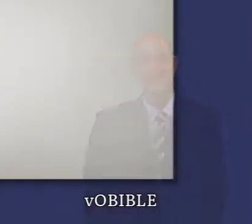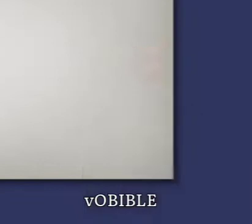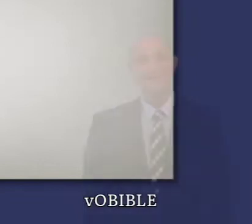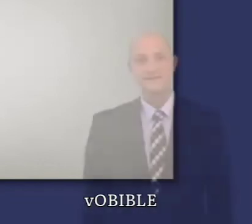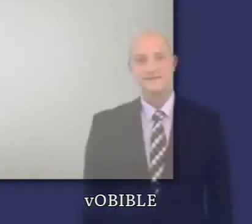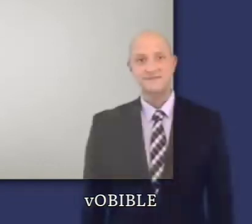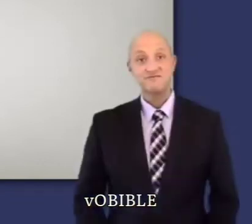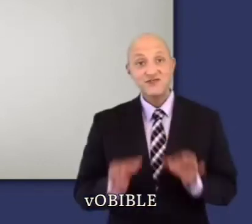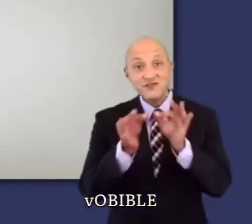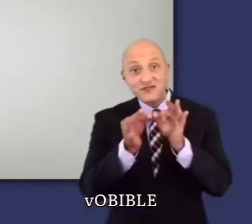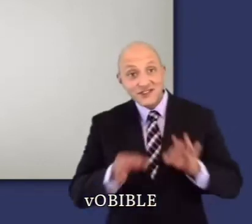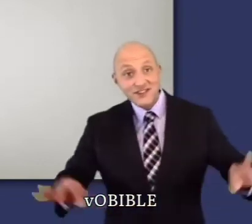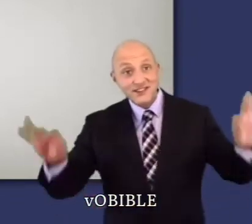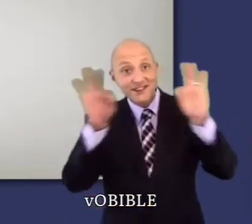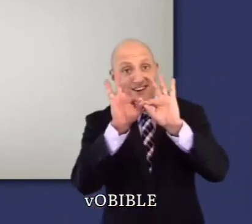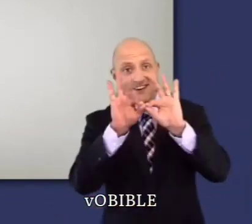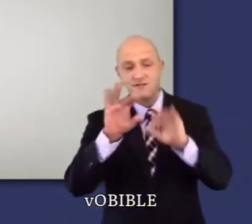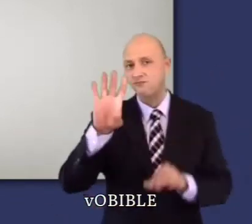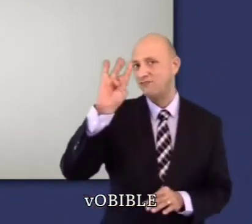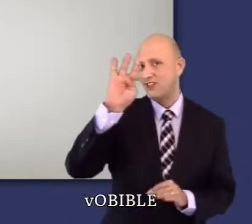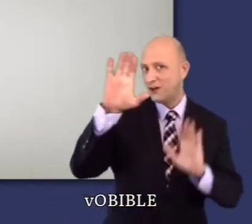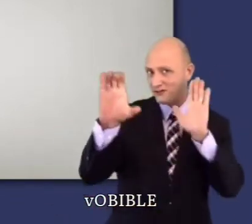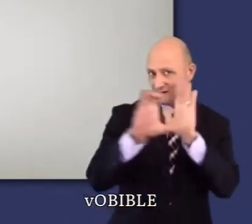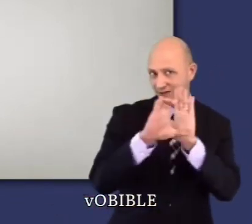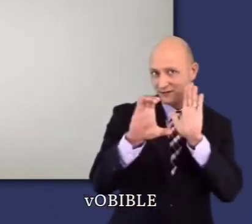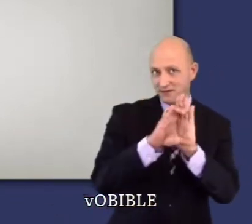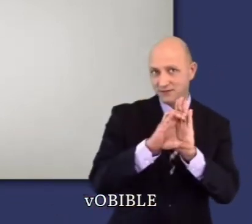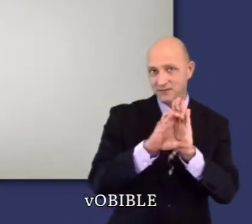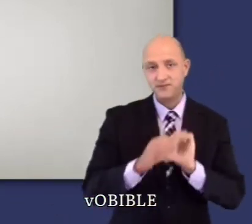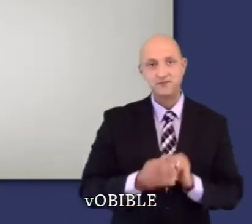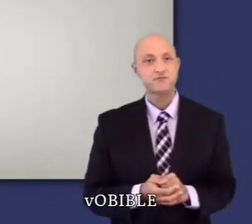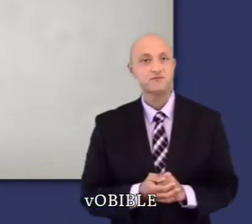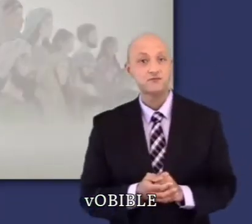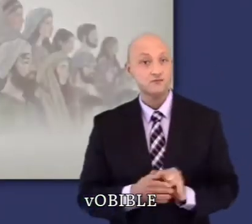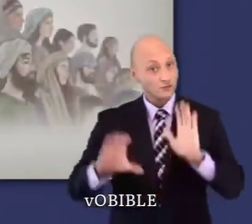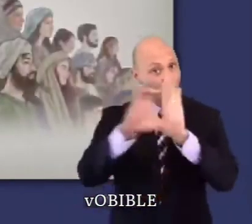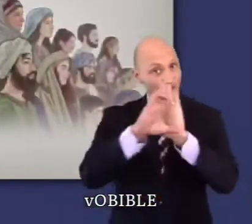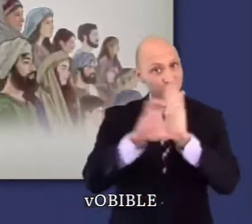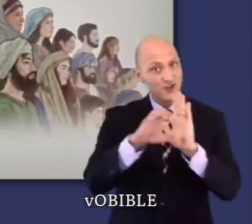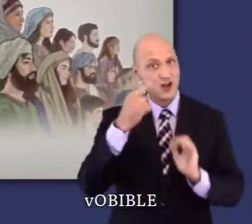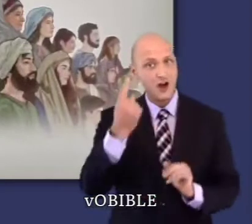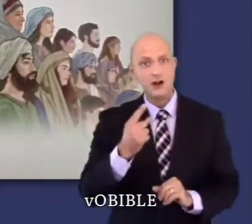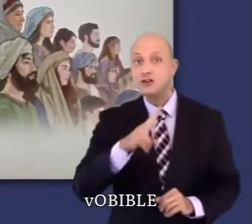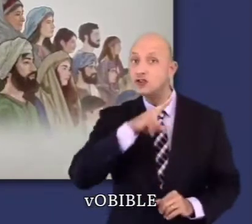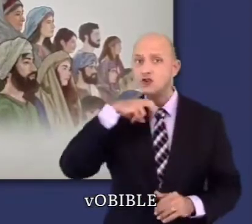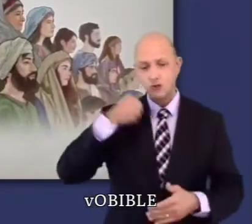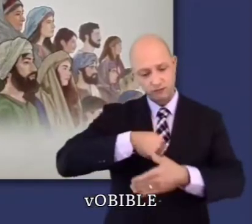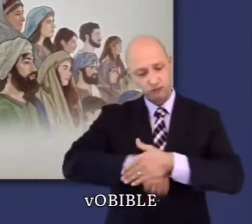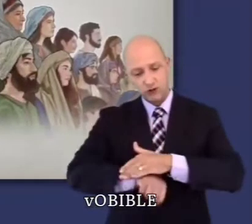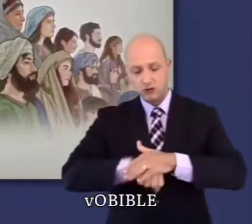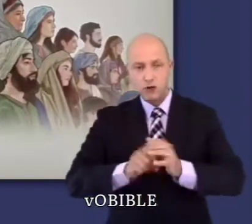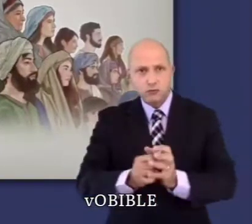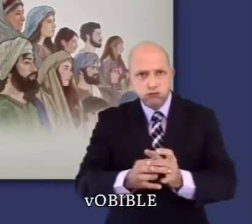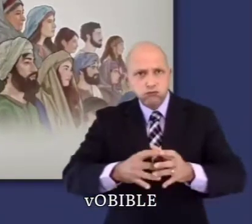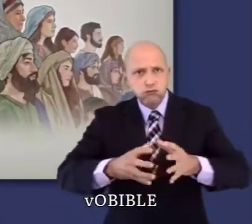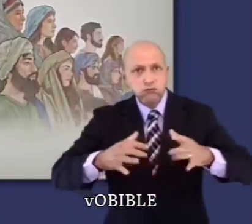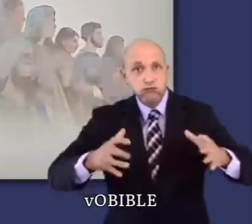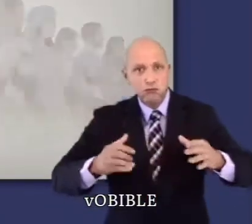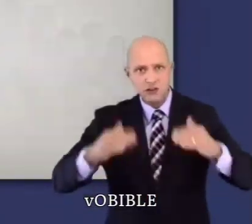L'Exode contient 40 chapitres. Le chapitre 1 nous apprend que le nombre des Israélites a augmenté de